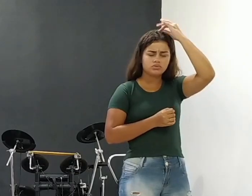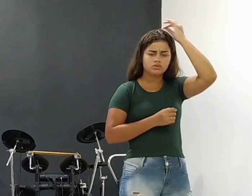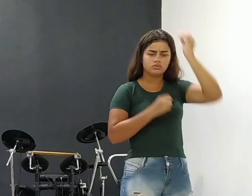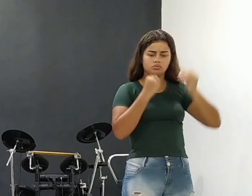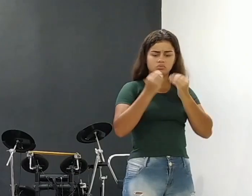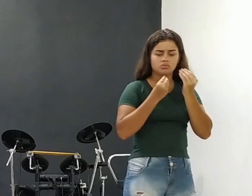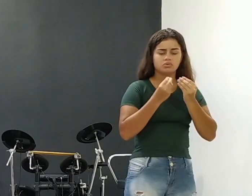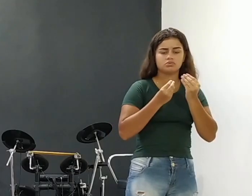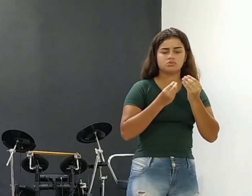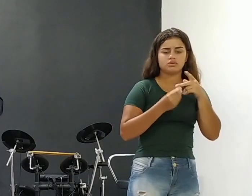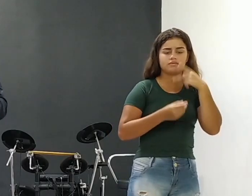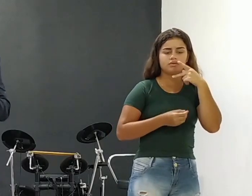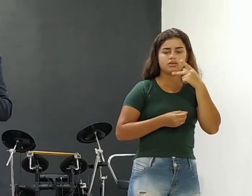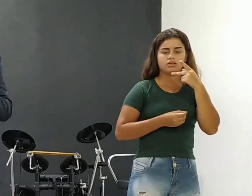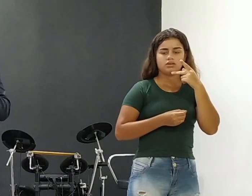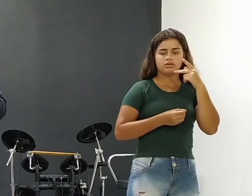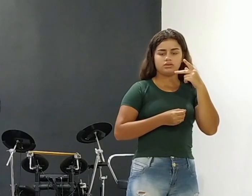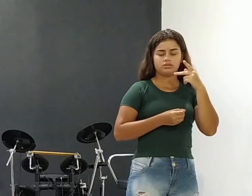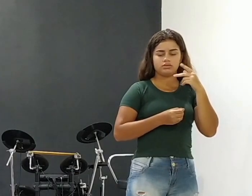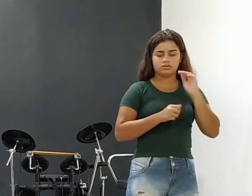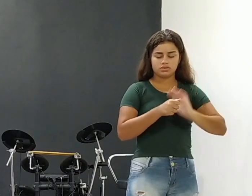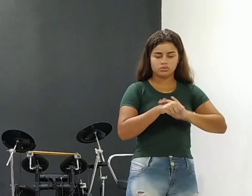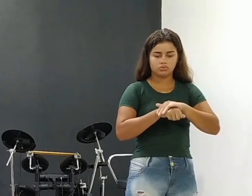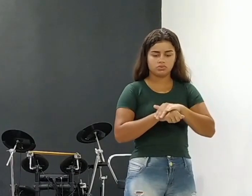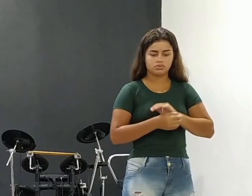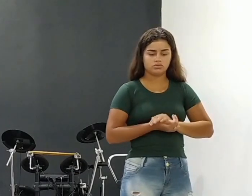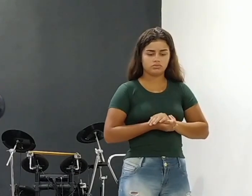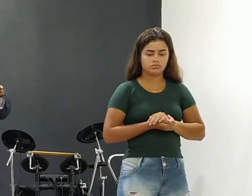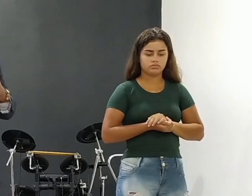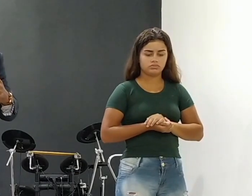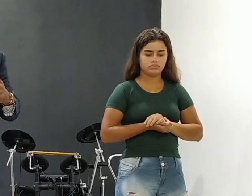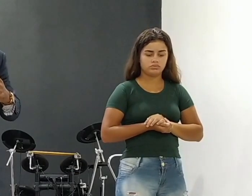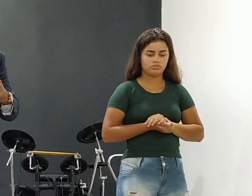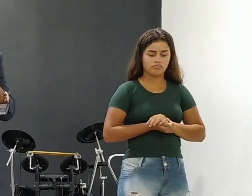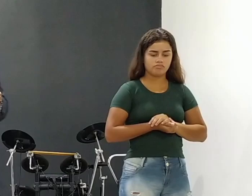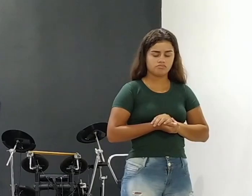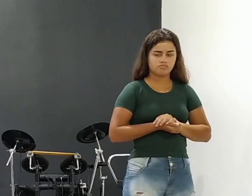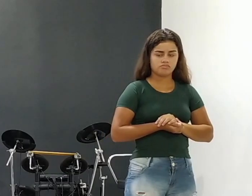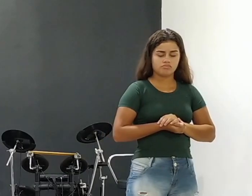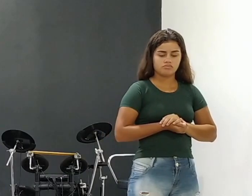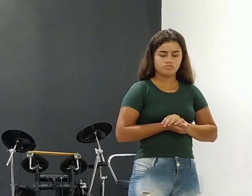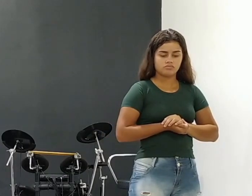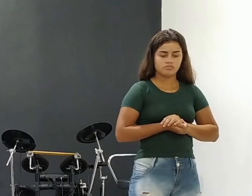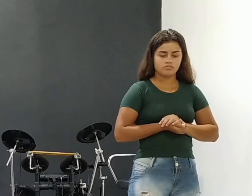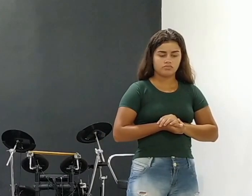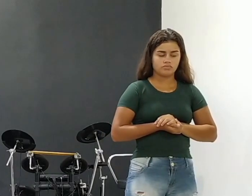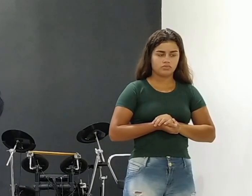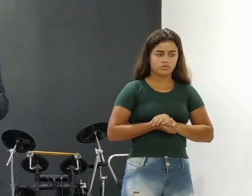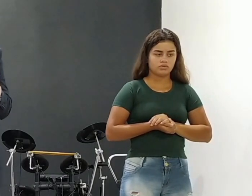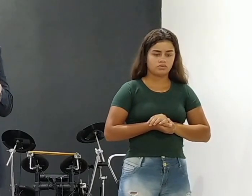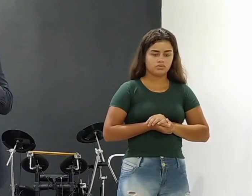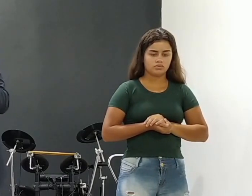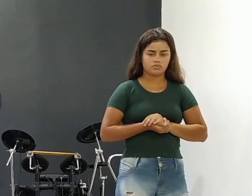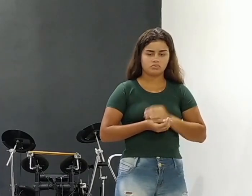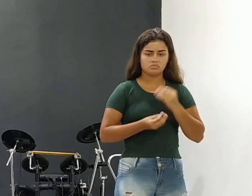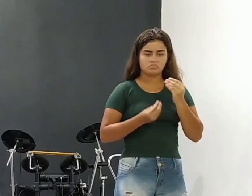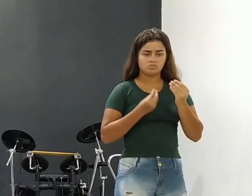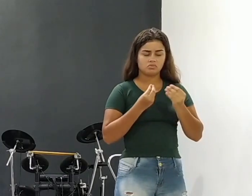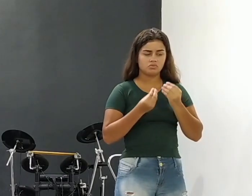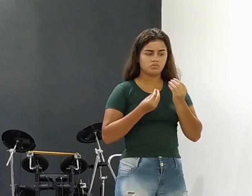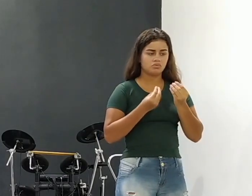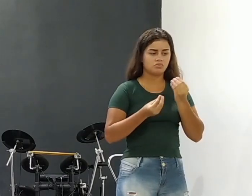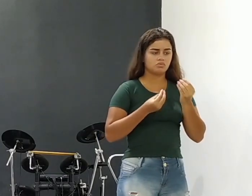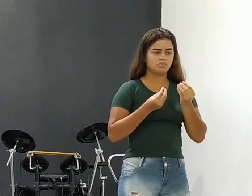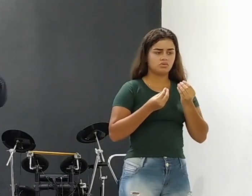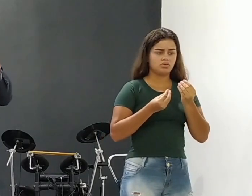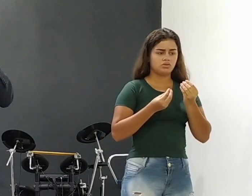noite? Qual é o cerne, qual é o centro, qual é a intenção,